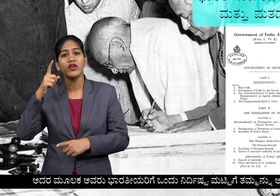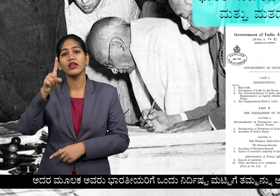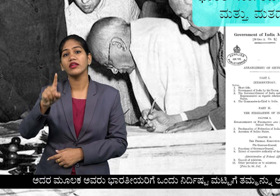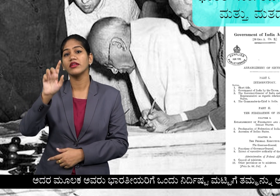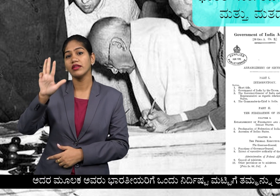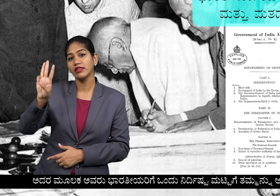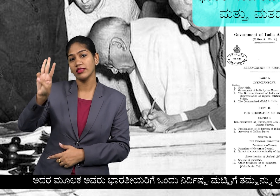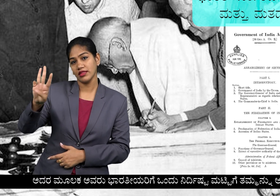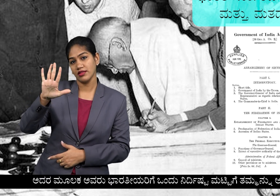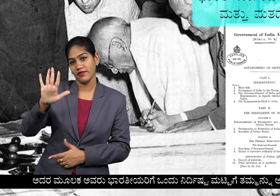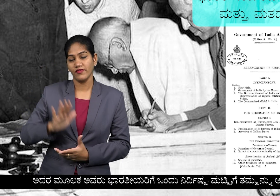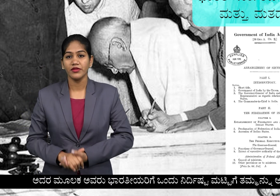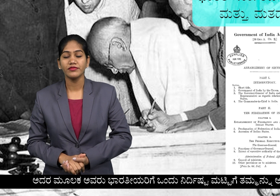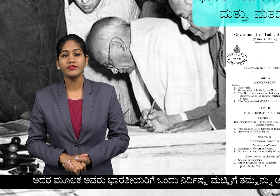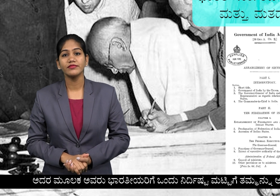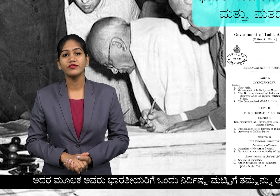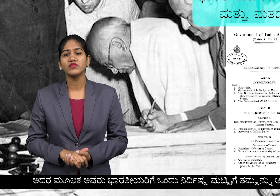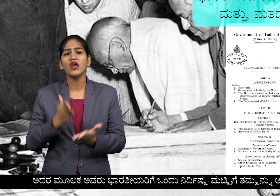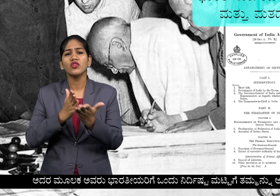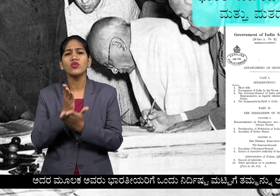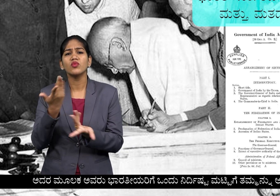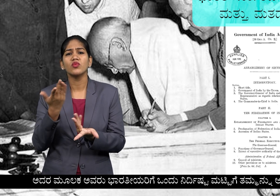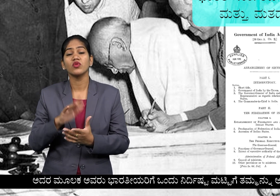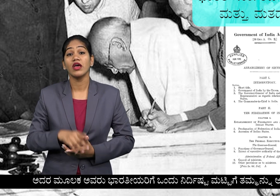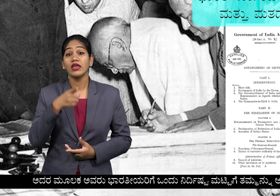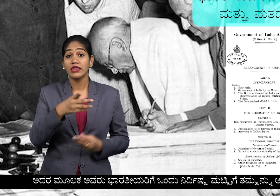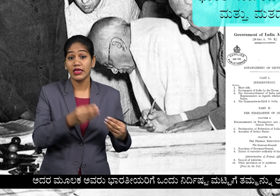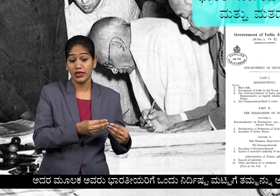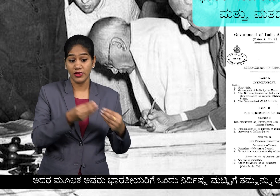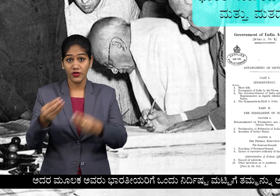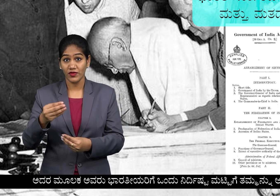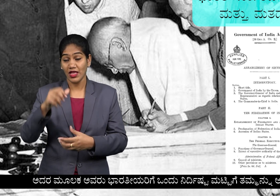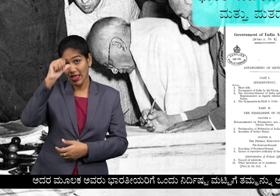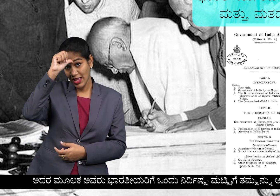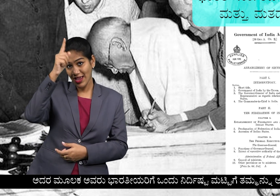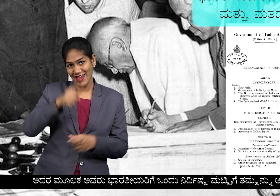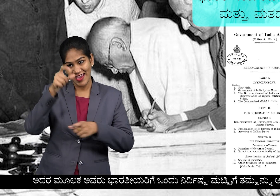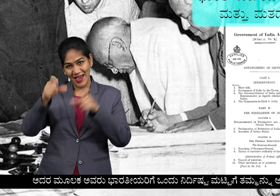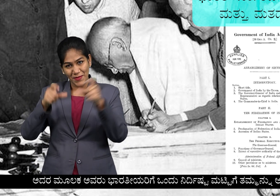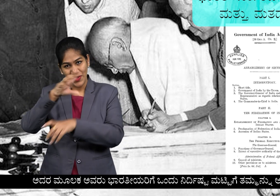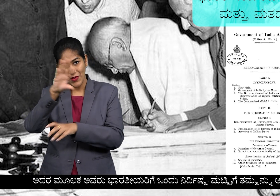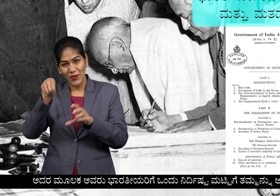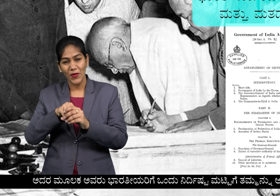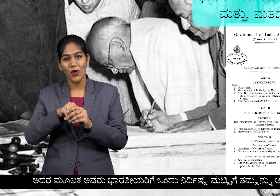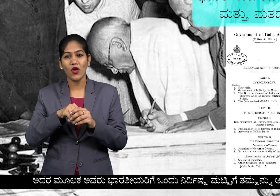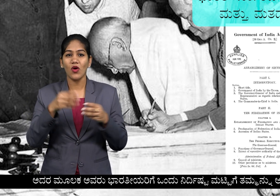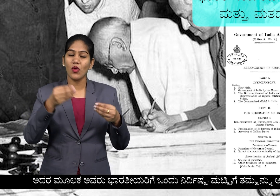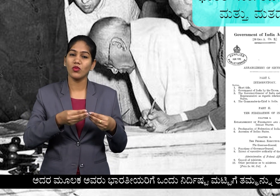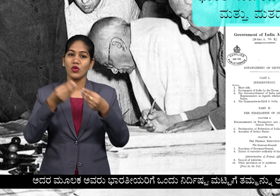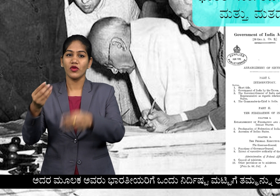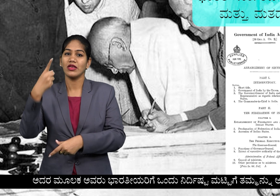ಮೂಲಕ ಅವರು ಭಾರತೀಯರಿಗೆ ಒಂದು ನಿರ್ದಿಷ್ಟ ಮಟ್ಟಿಗೆ ತಮ್ಮನ್ನು ಆಳುವ ಹಕ್ಕನ್ನು ನೀಡಿದರು.